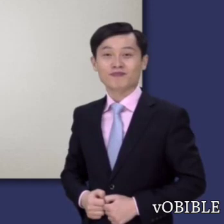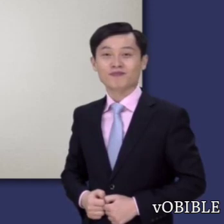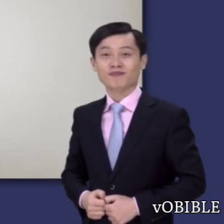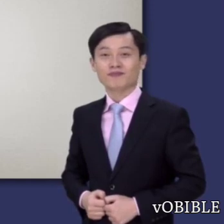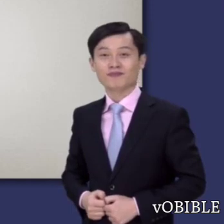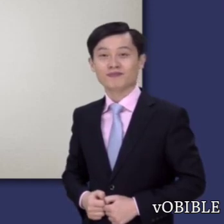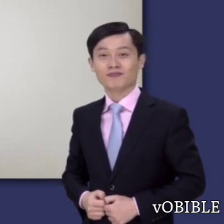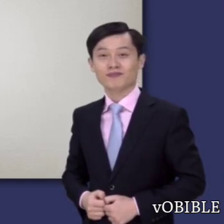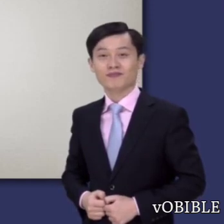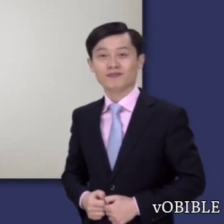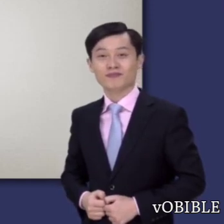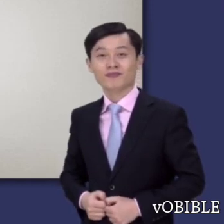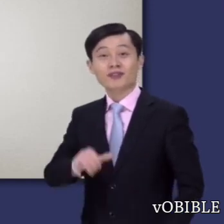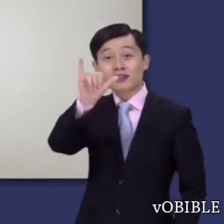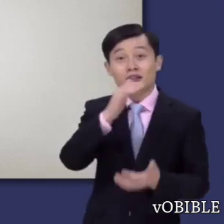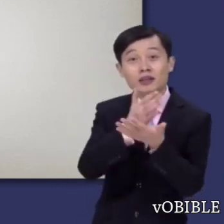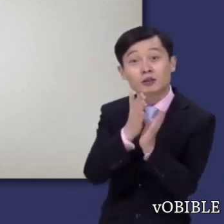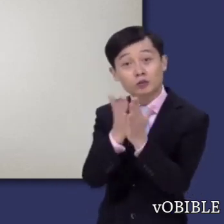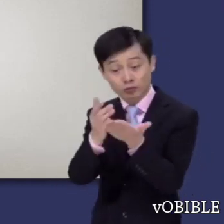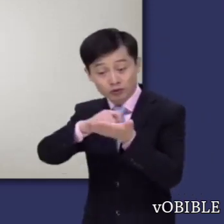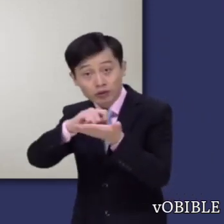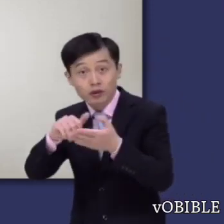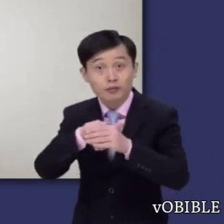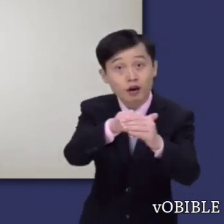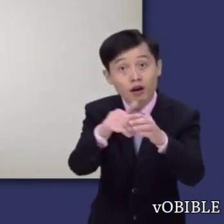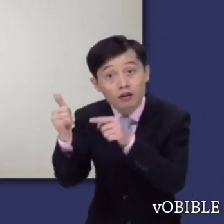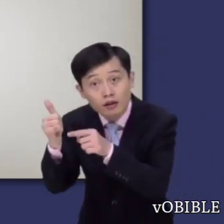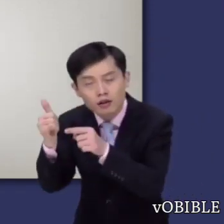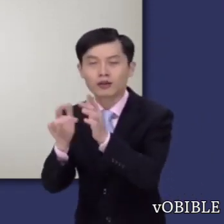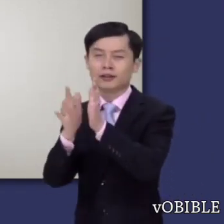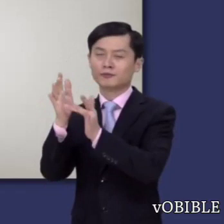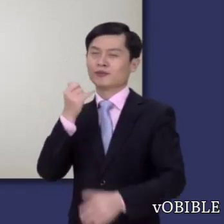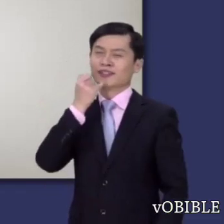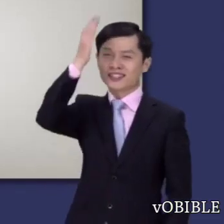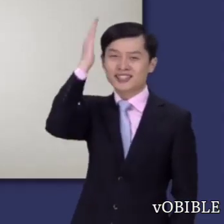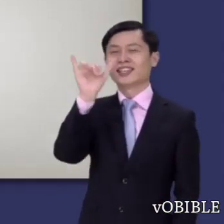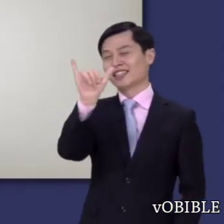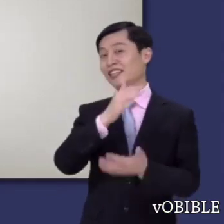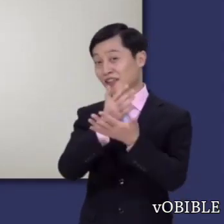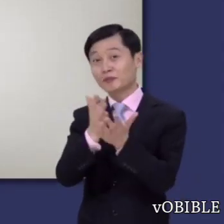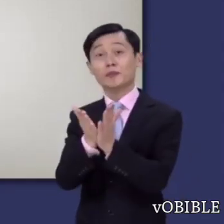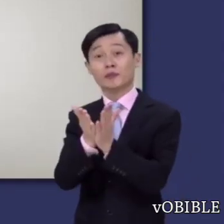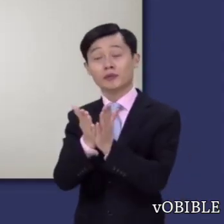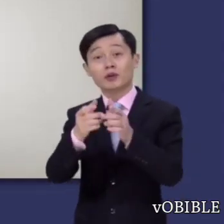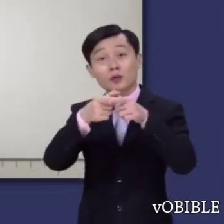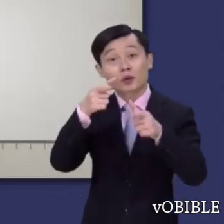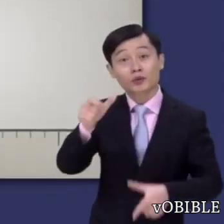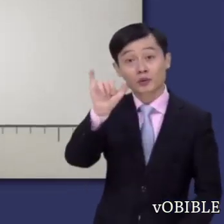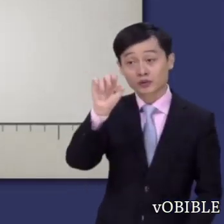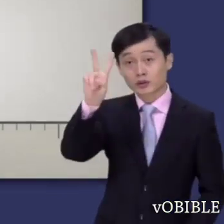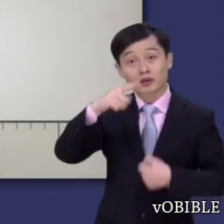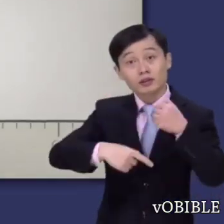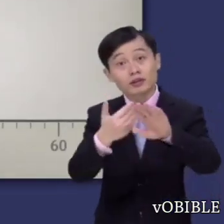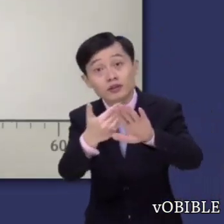证据显示，这封信是耶稣同母异父的弟弟雅各写的。他受上帝指引写这